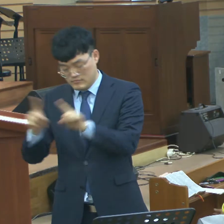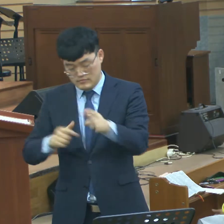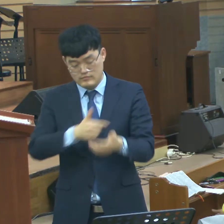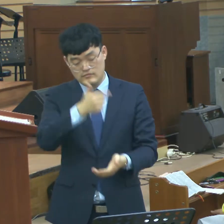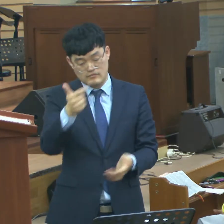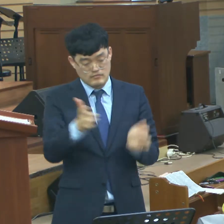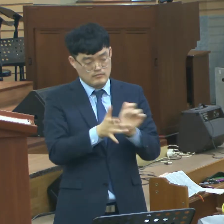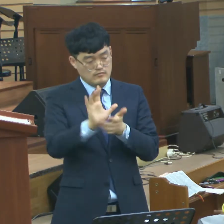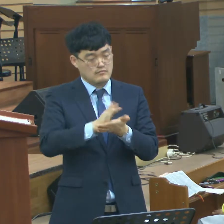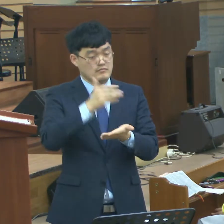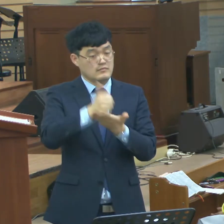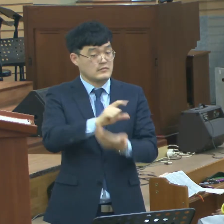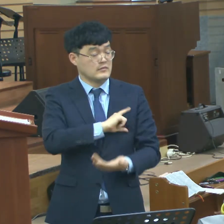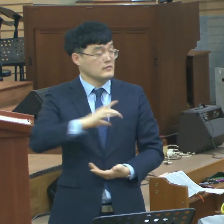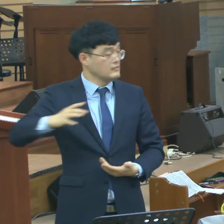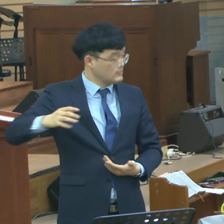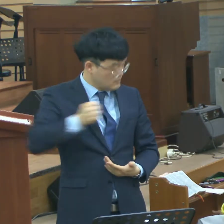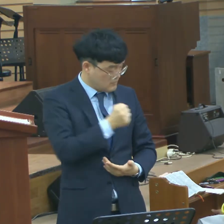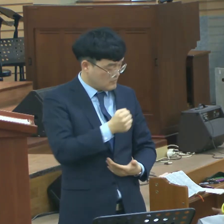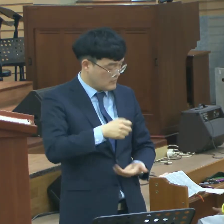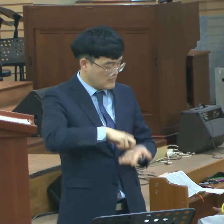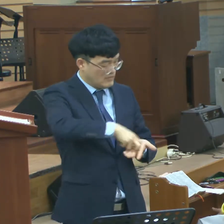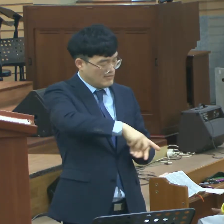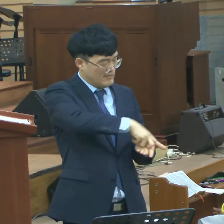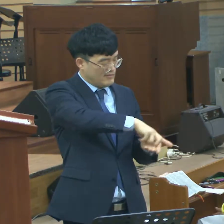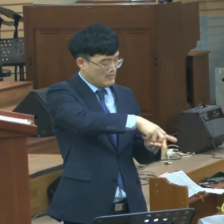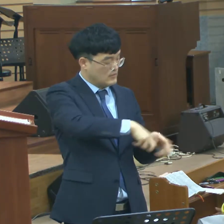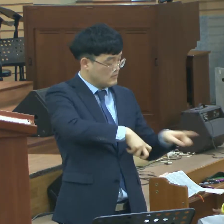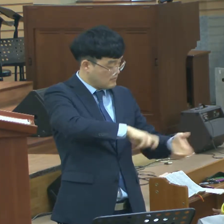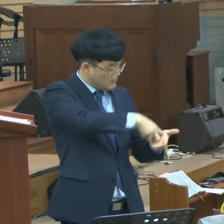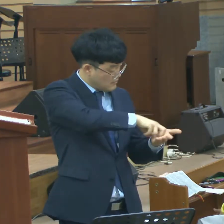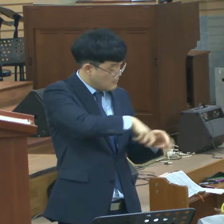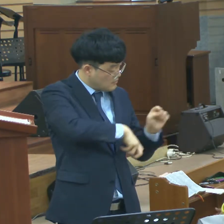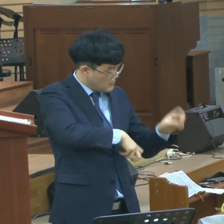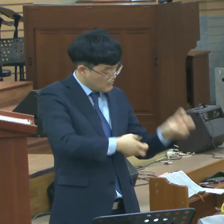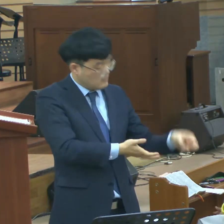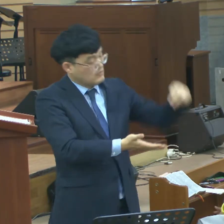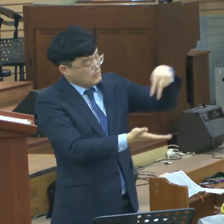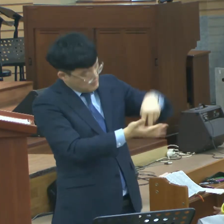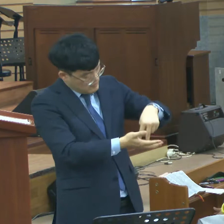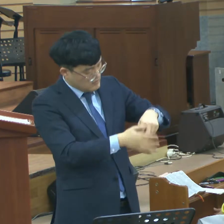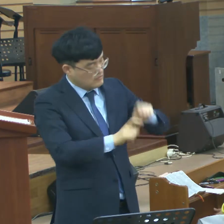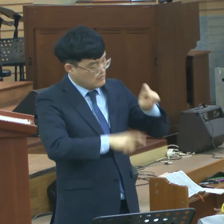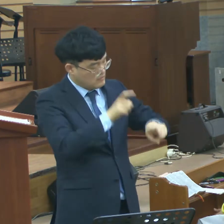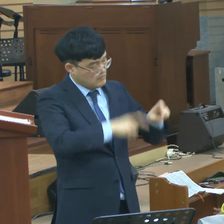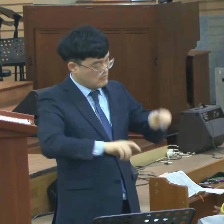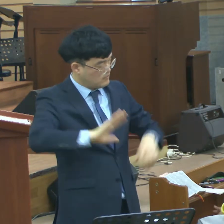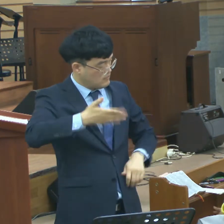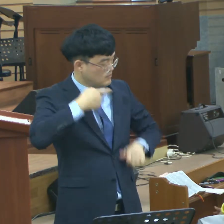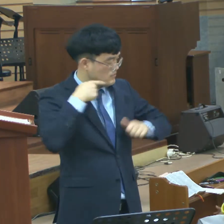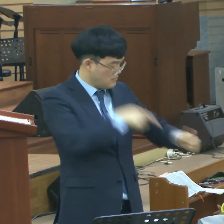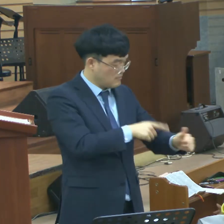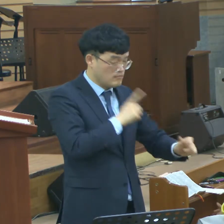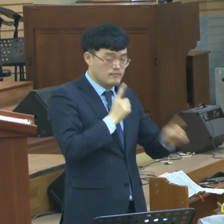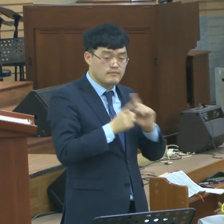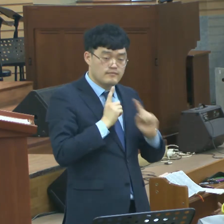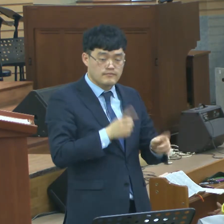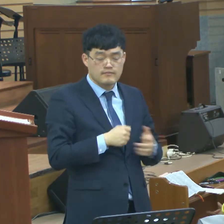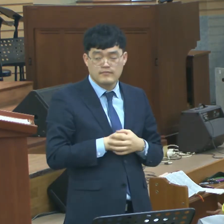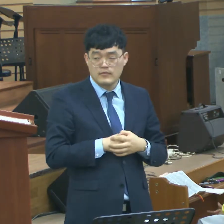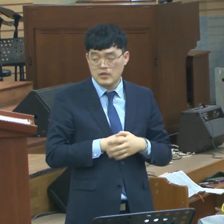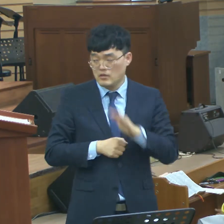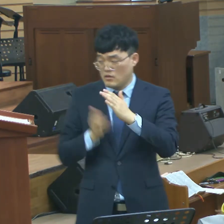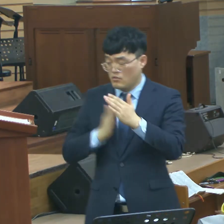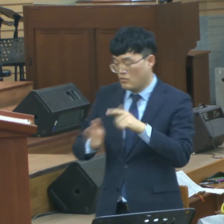예수의 이름으로 나면서부터 앉아있던 이 사람이 일어났다고 얘기했어요. 공회는 경고하면서 다시는 아무 말도 하지